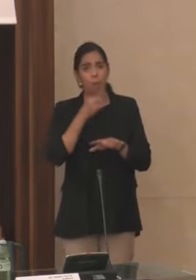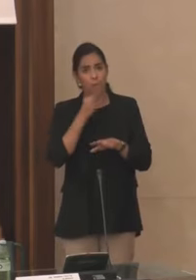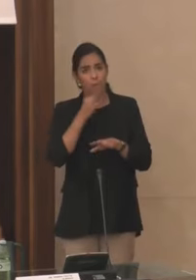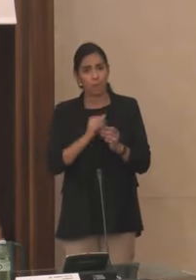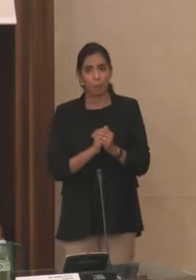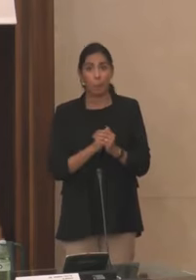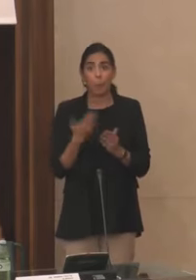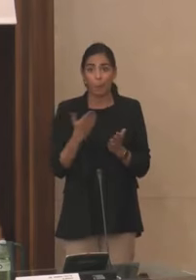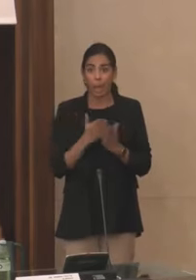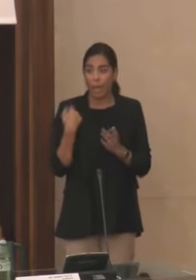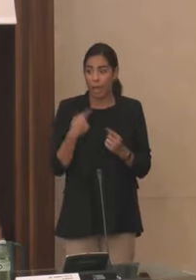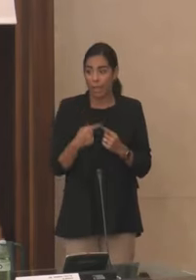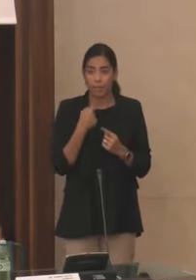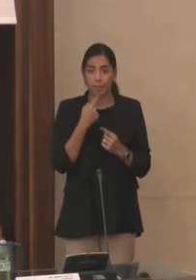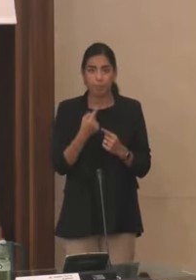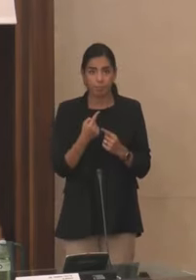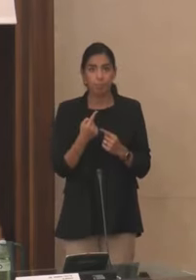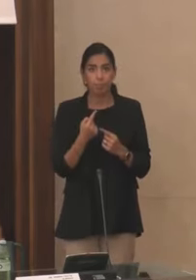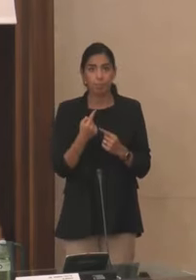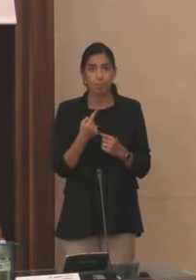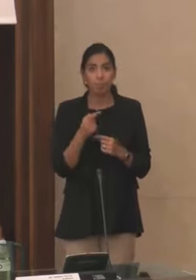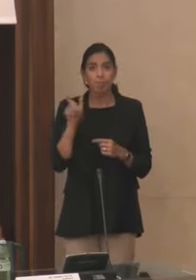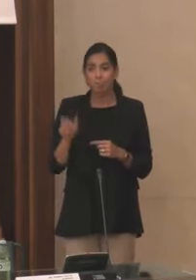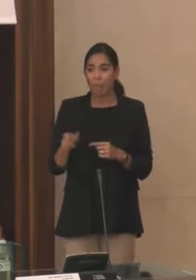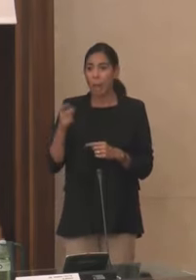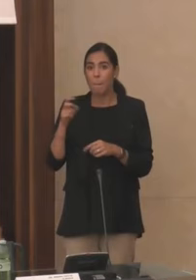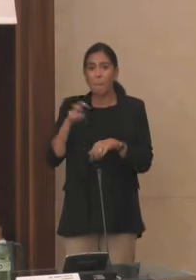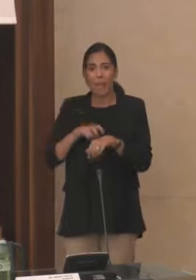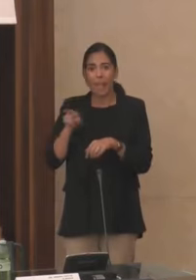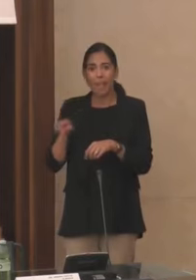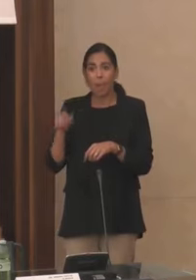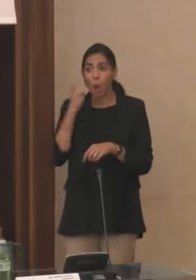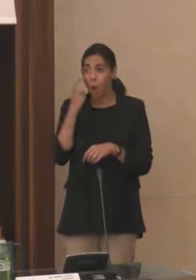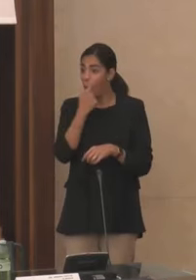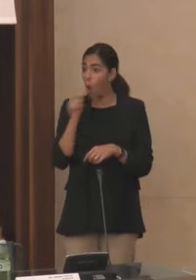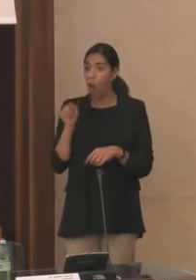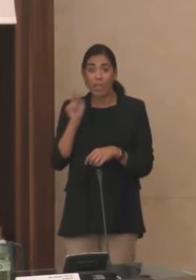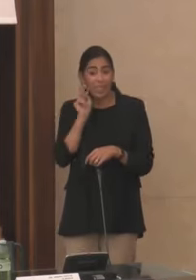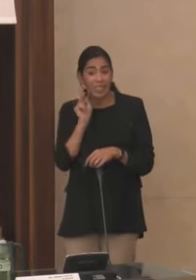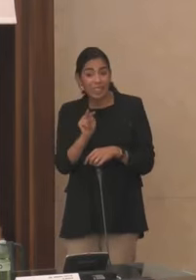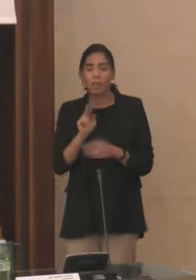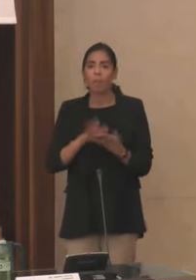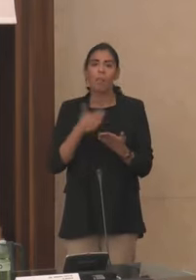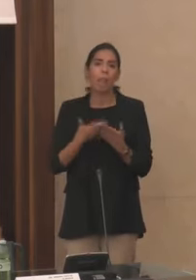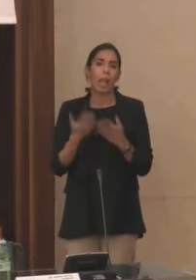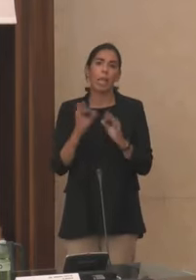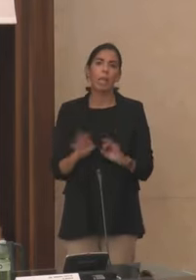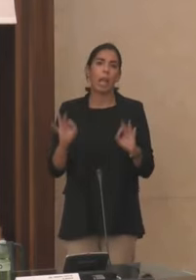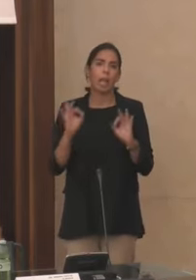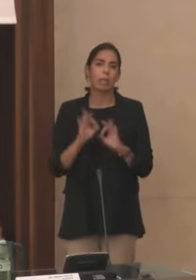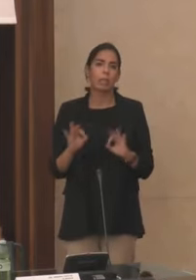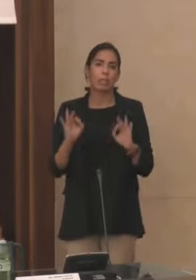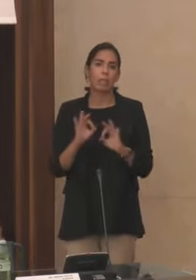dice che quello che vede il medico coi suoi occhi non vale assolutamente niente, perché è aneddotica. Sì,